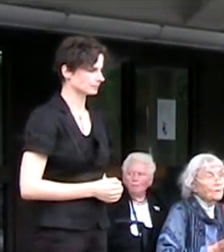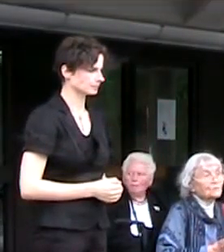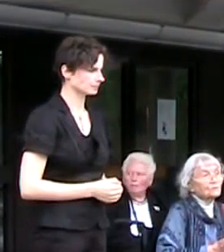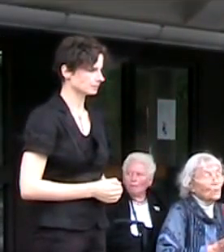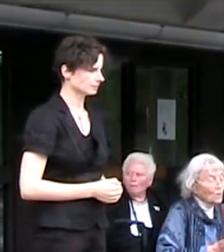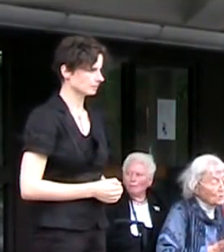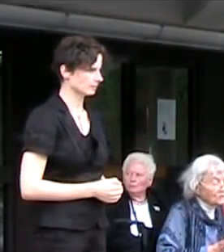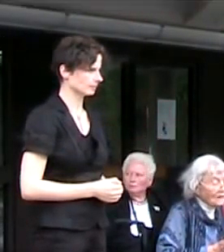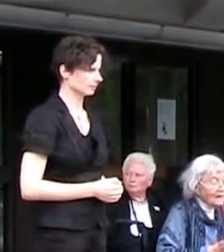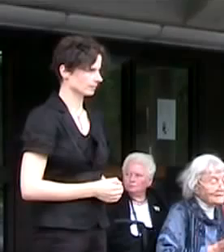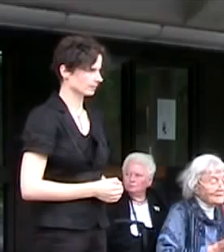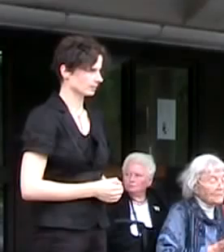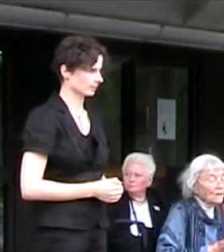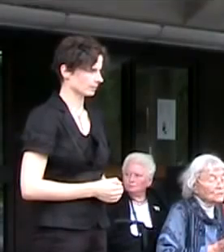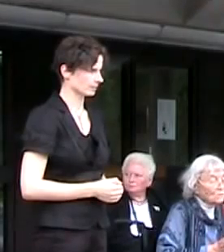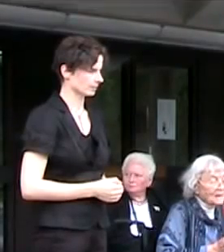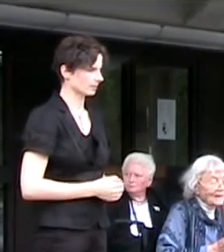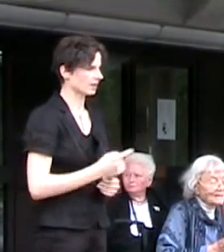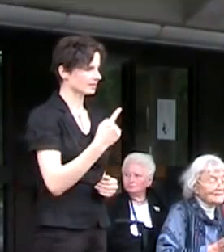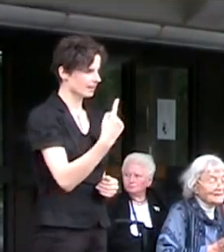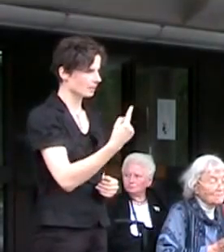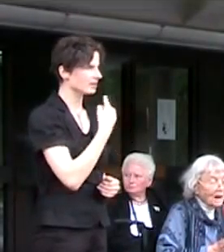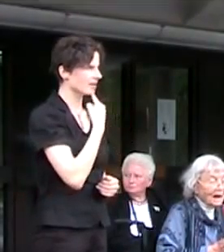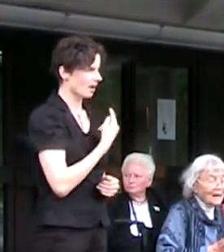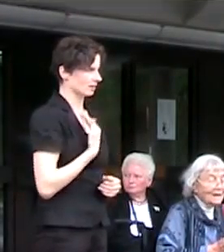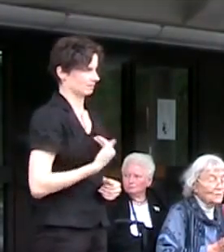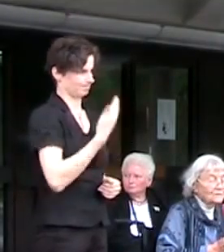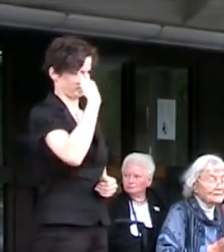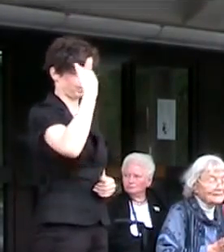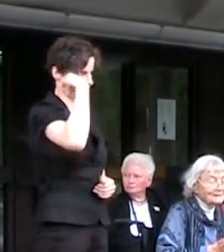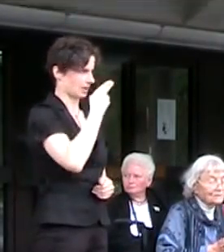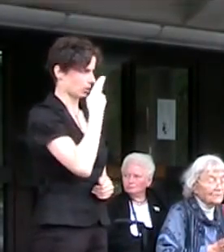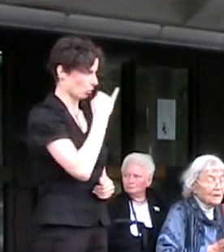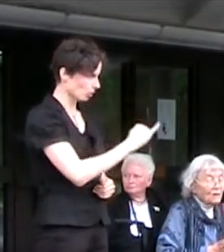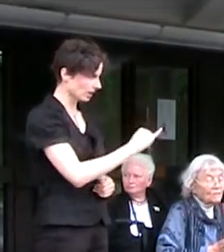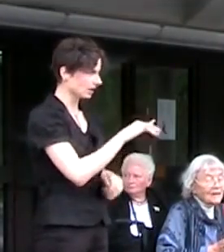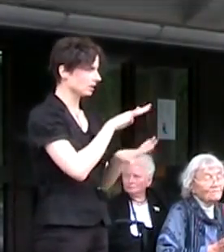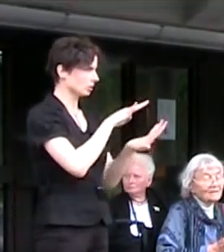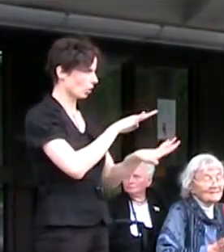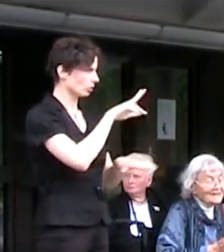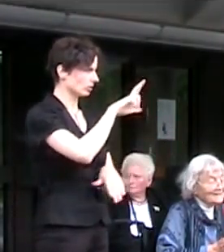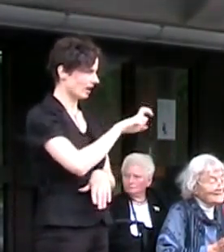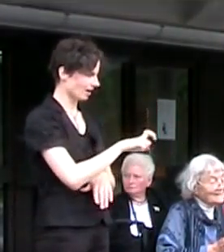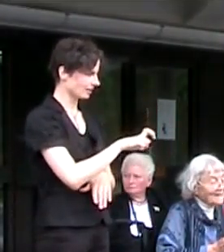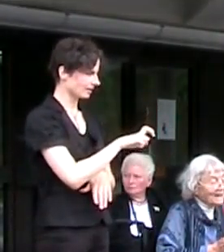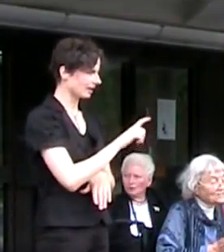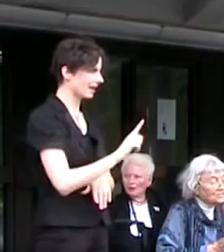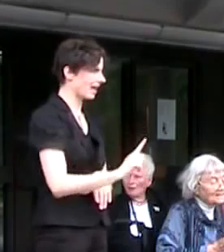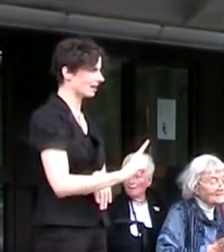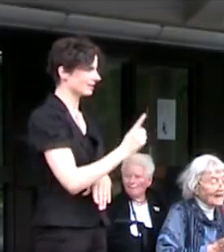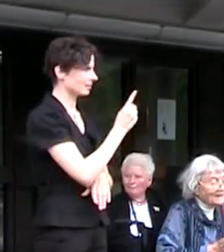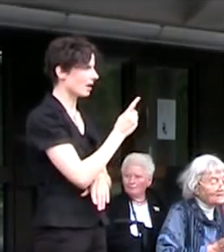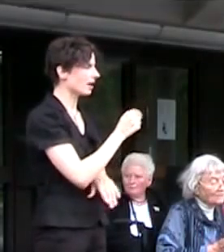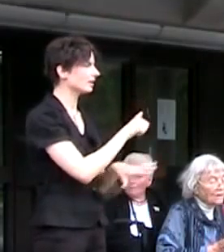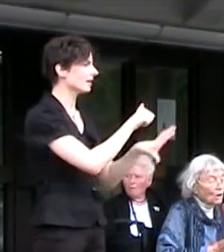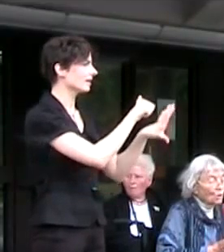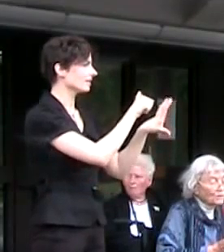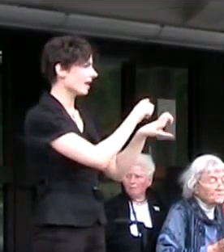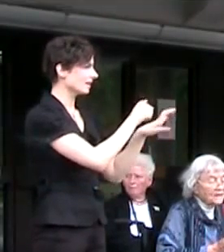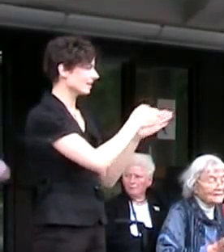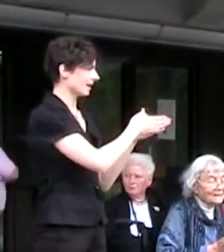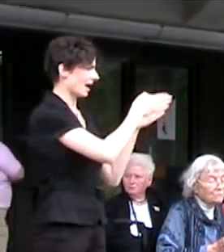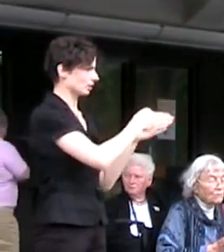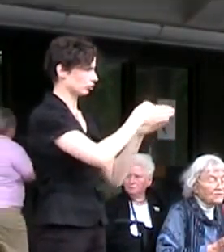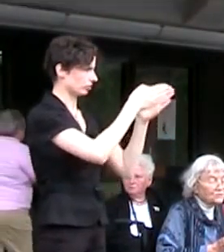Juli 1939 zum ersten Mal eine Unterrichtung von etwa 60 Anstaltsleitern